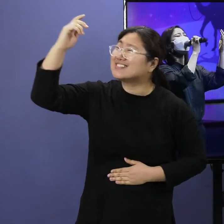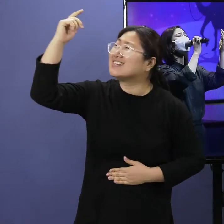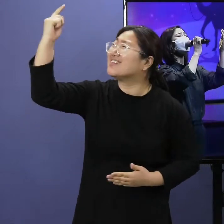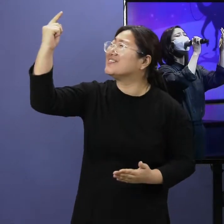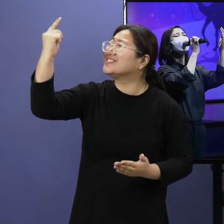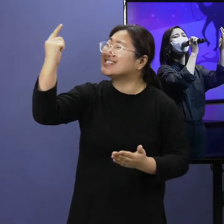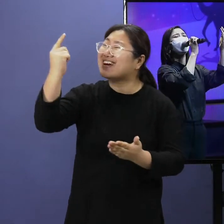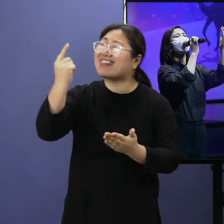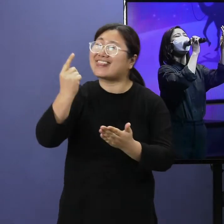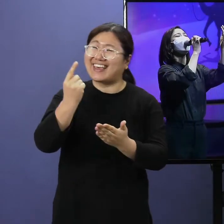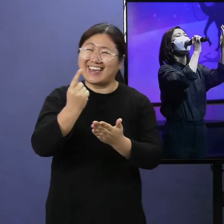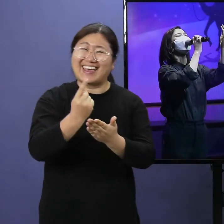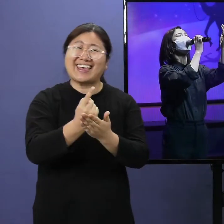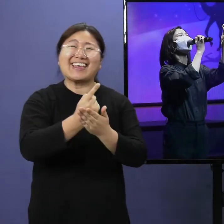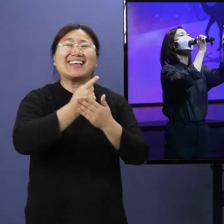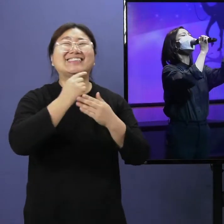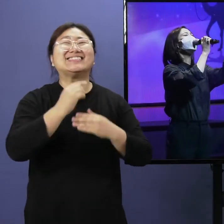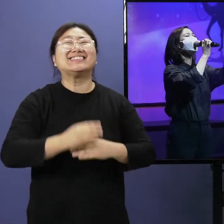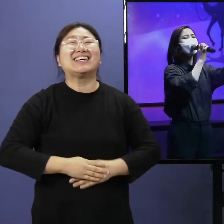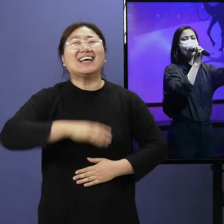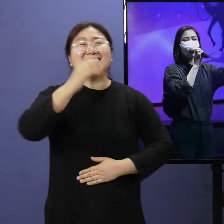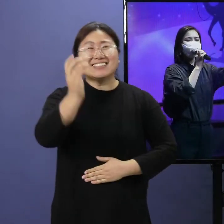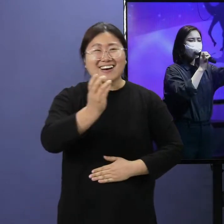성령이 오셨네.